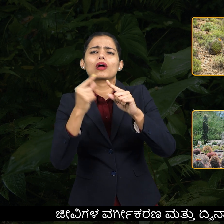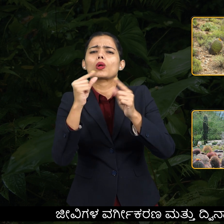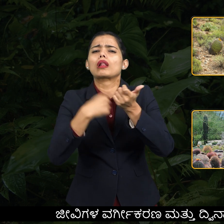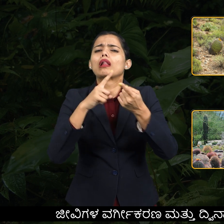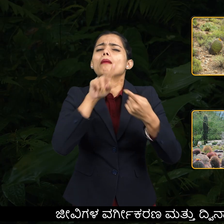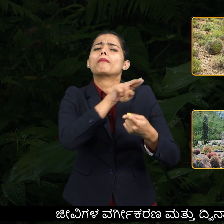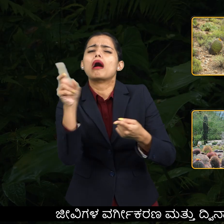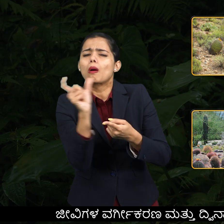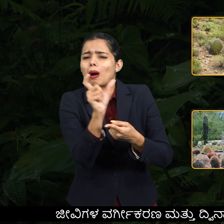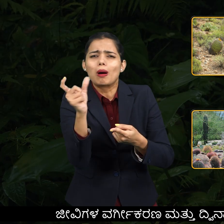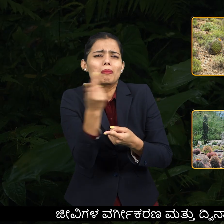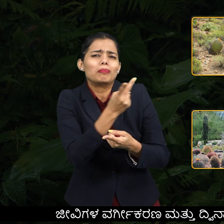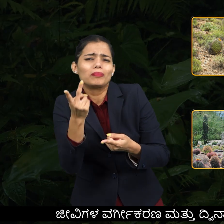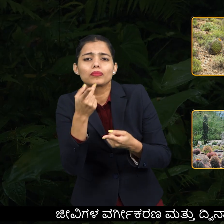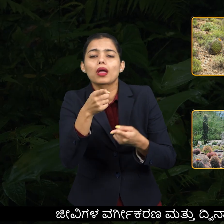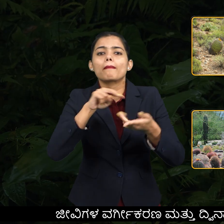ಕಲಿಯುವಿರಿ.